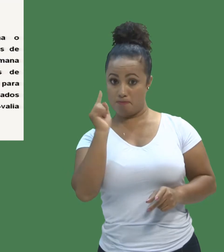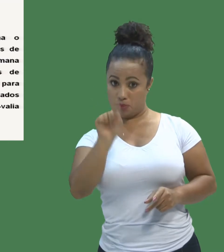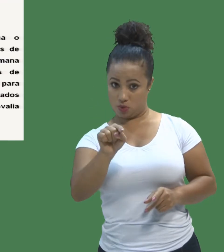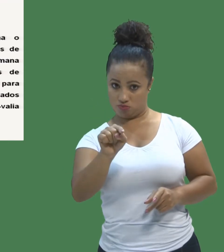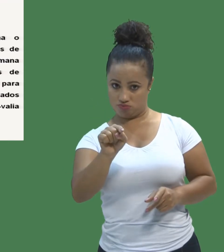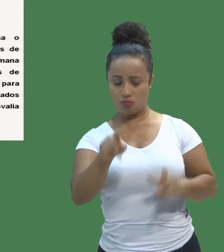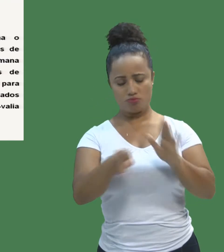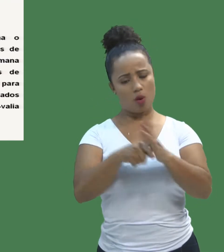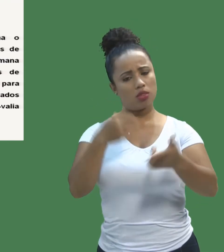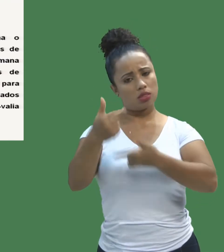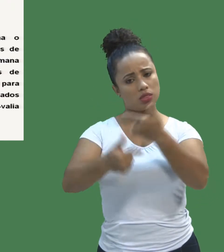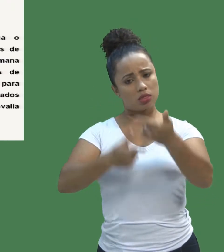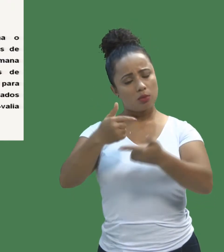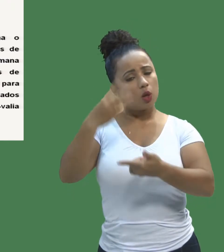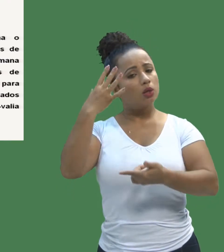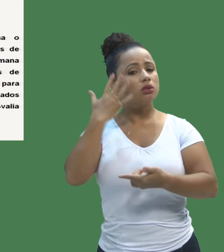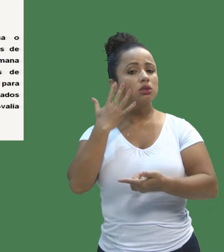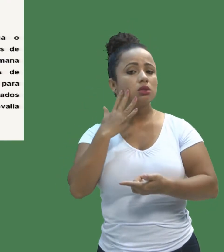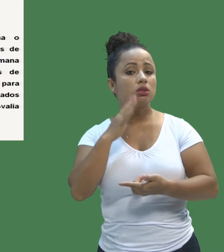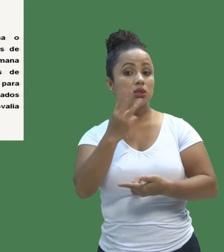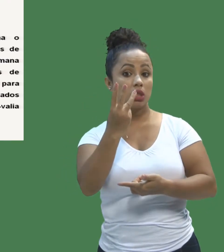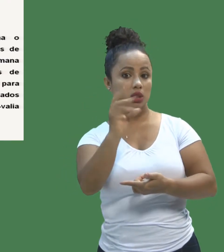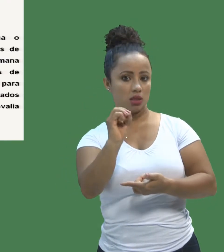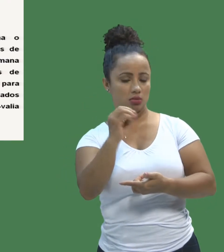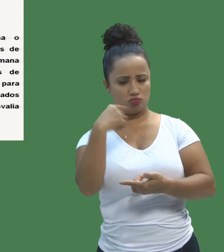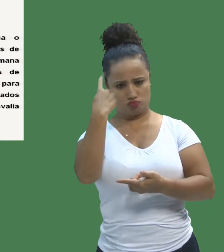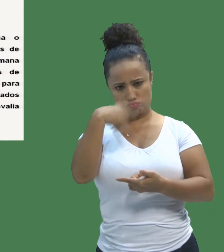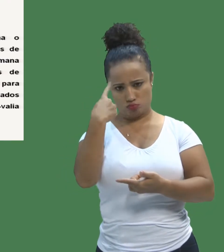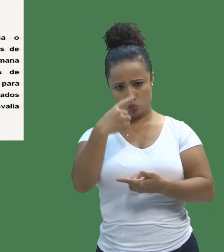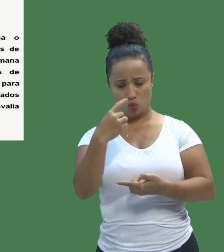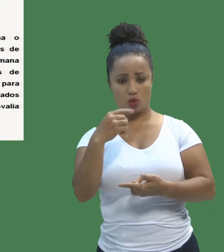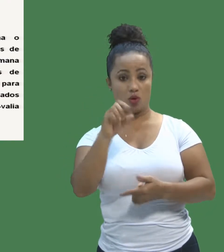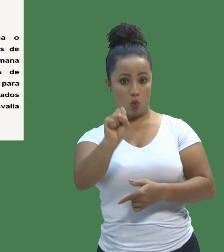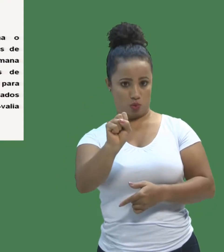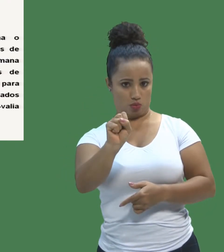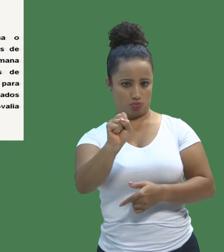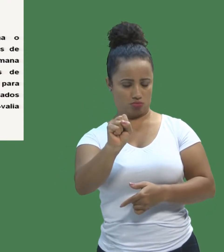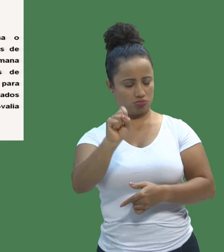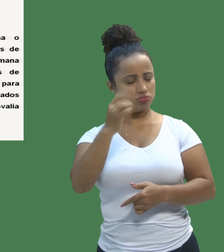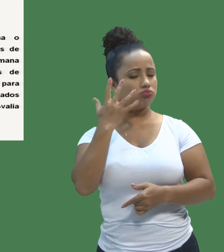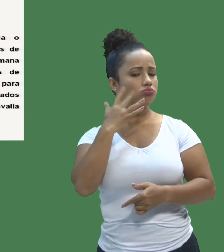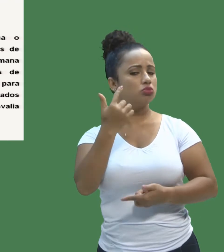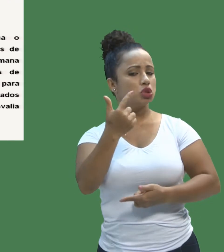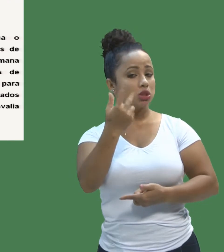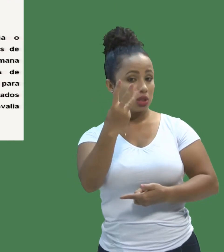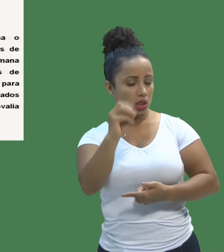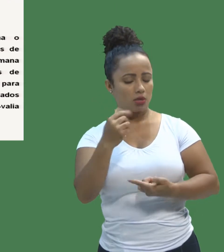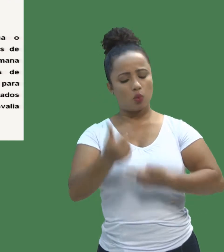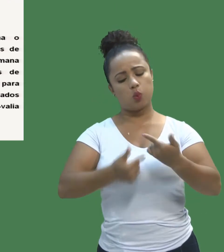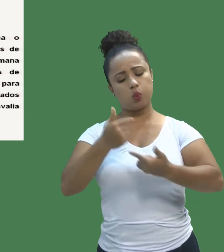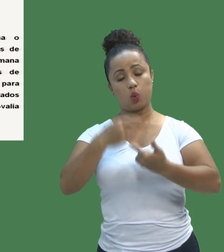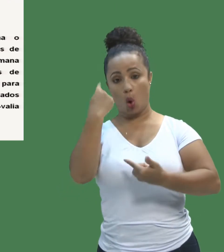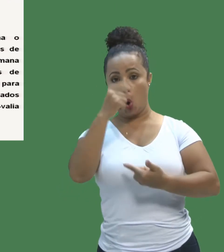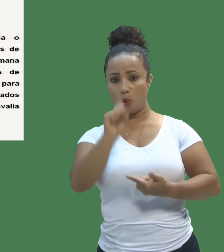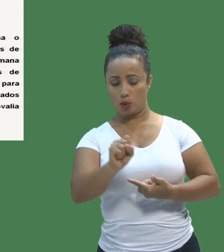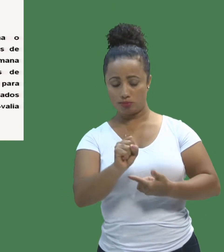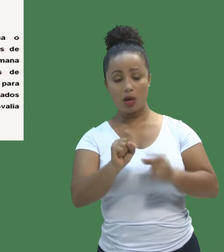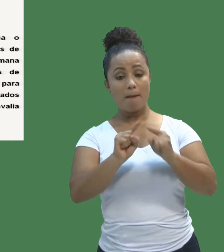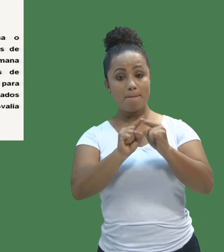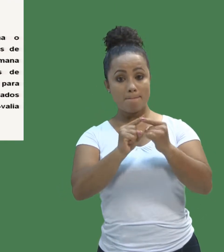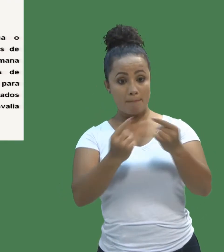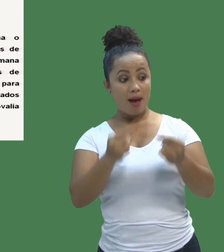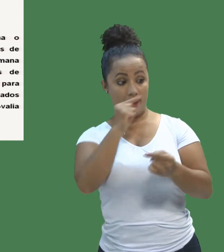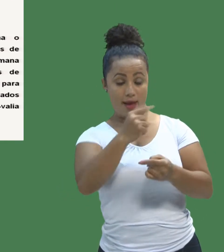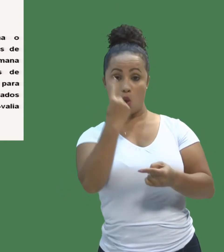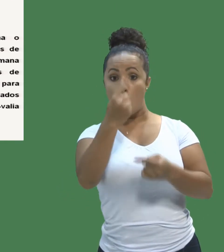R$1.000 para trabalhar 30 dias de 8 horas diárias. Ocorre que a mesma,